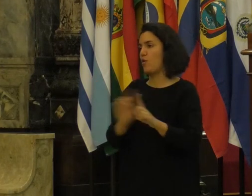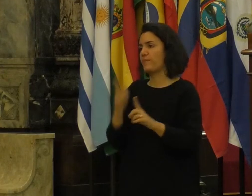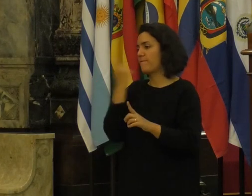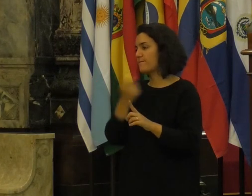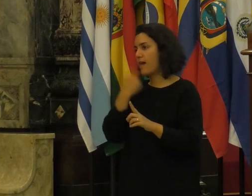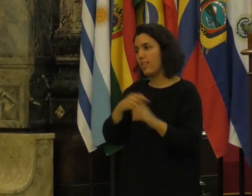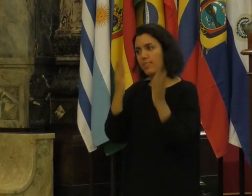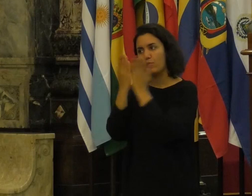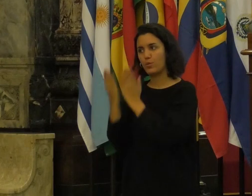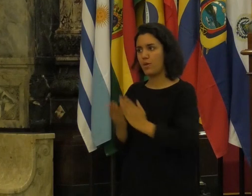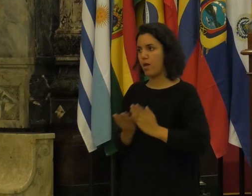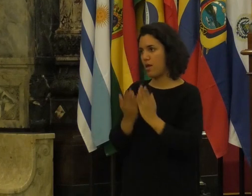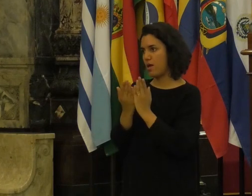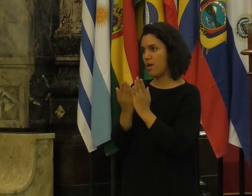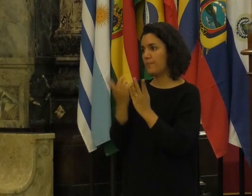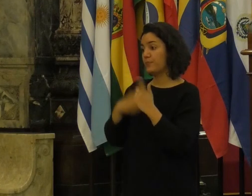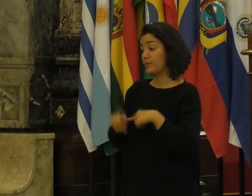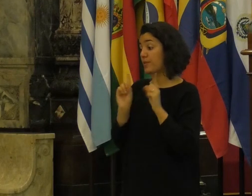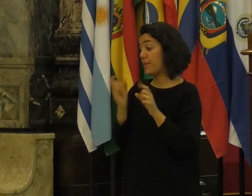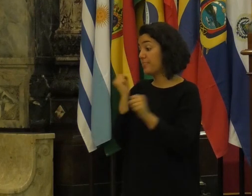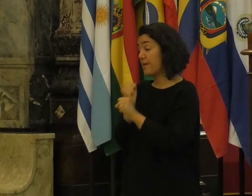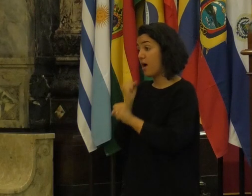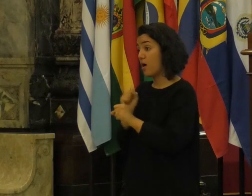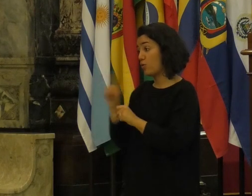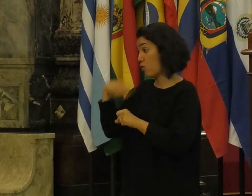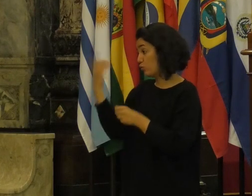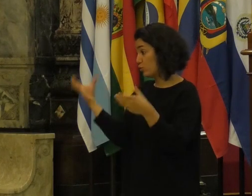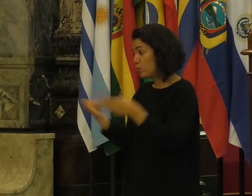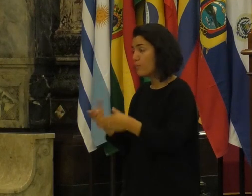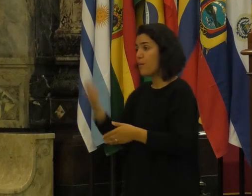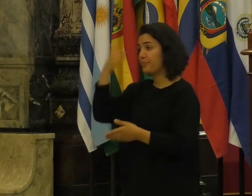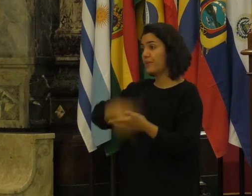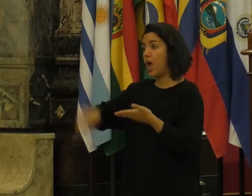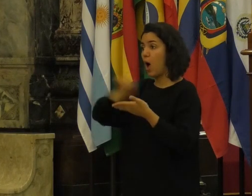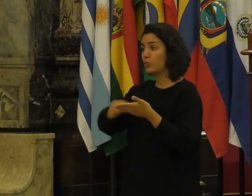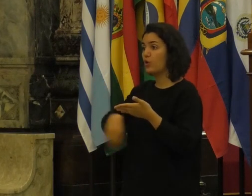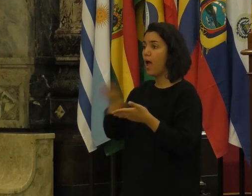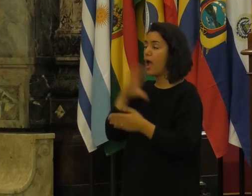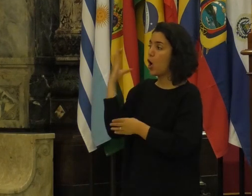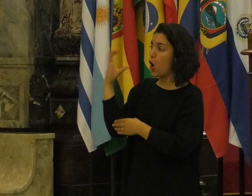Por su trabajo, un grupo de autores que hay colombianos